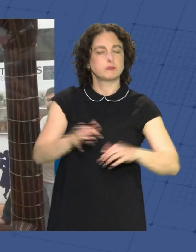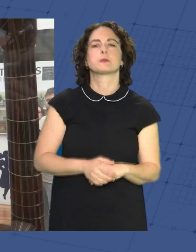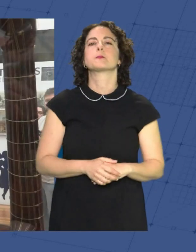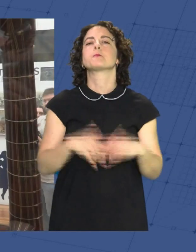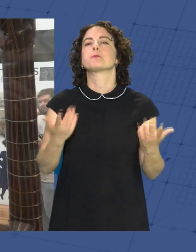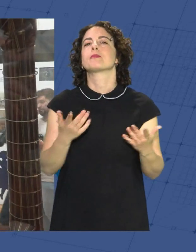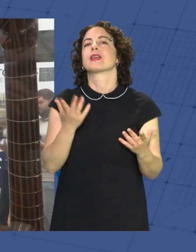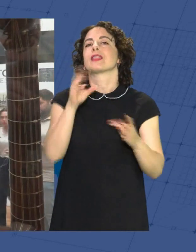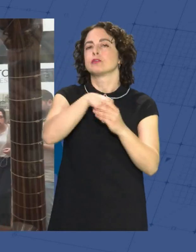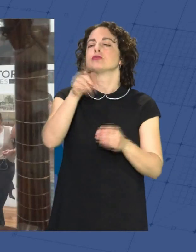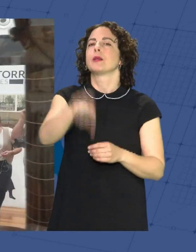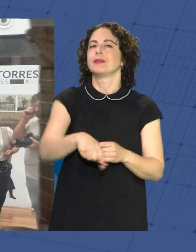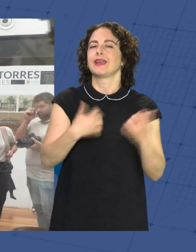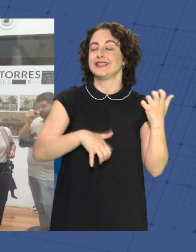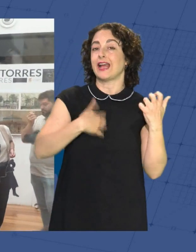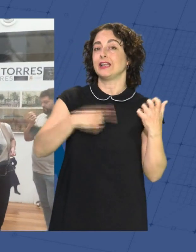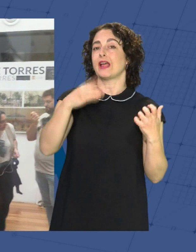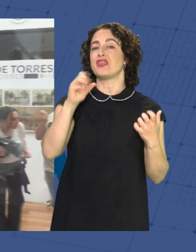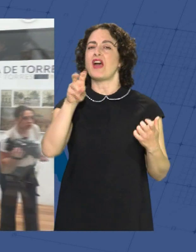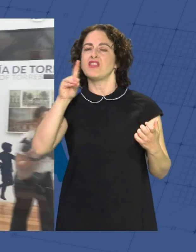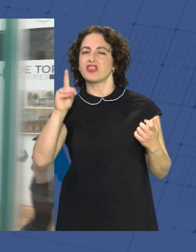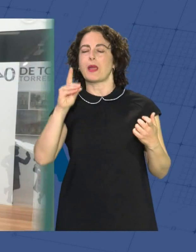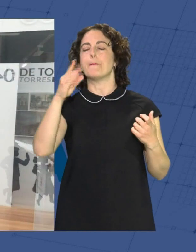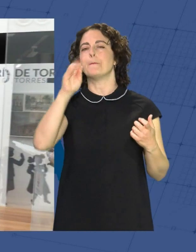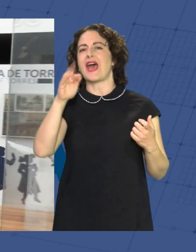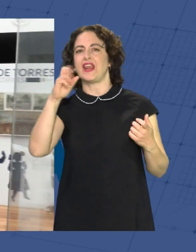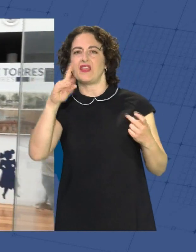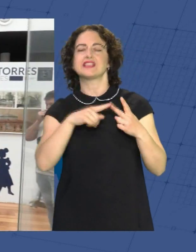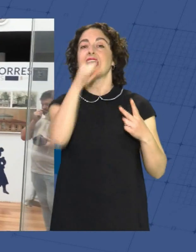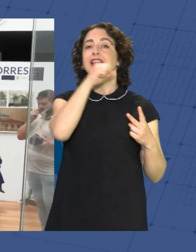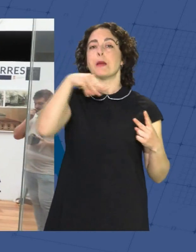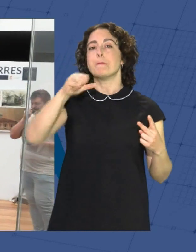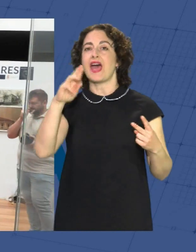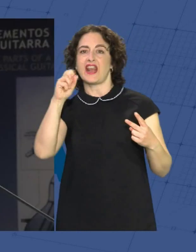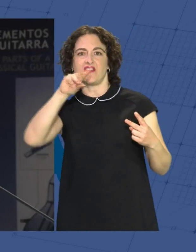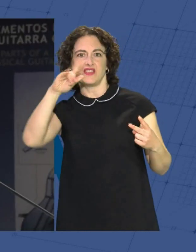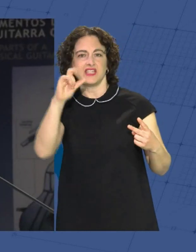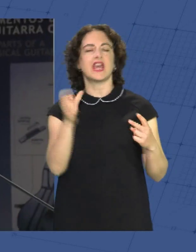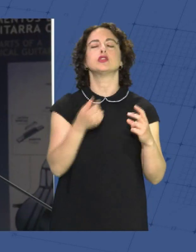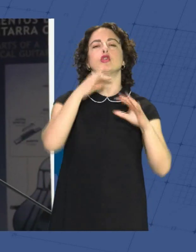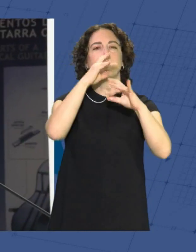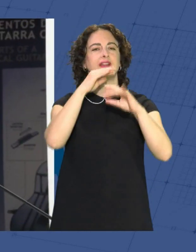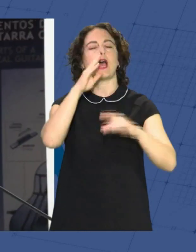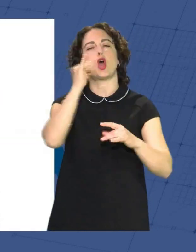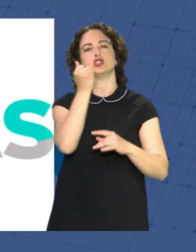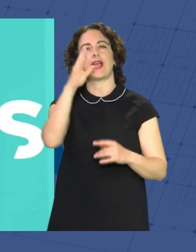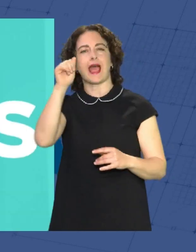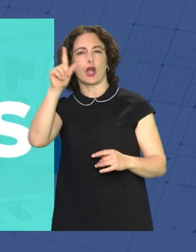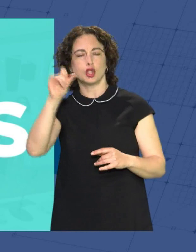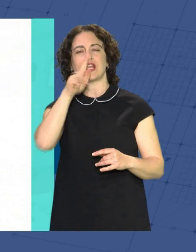Y entre ellos estarán el guitarrista David Paredes, la cantante Maravillas o el trompeta José Carlos Hernández.